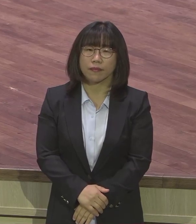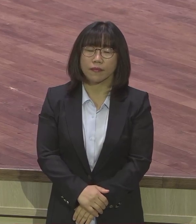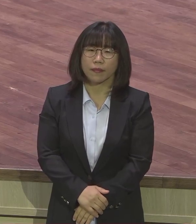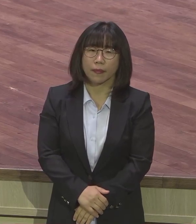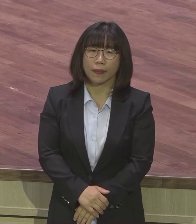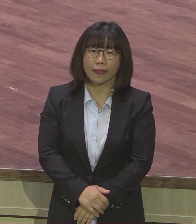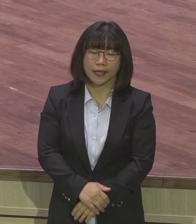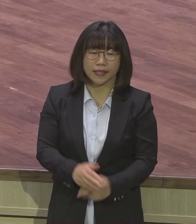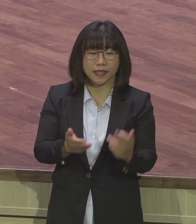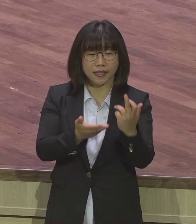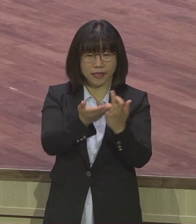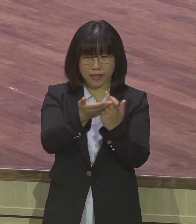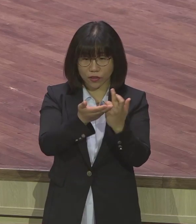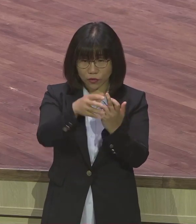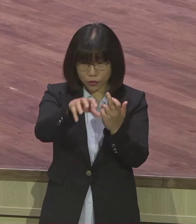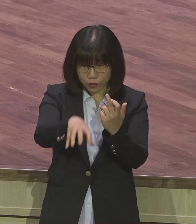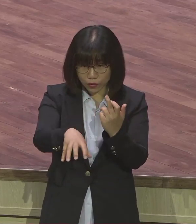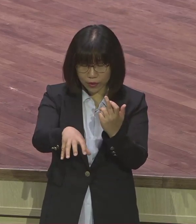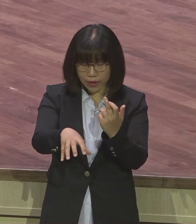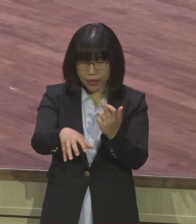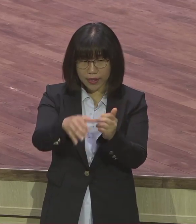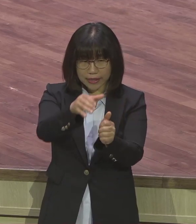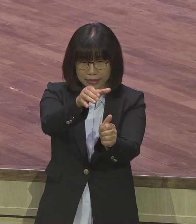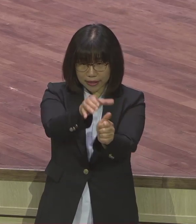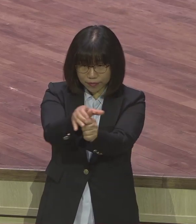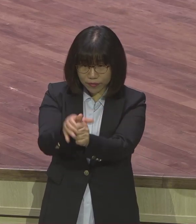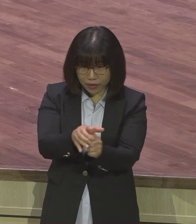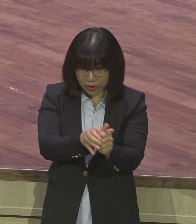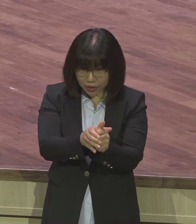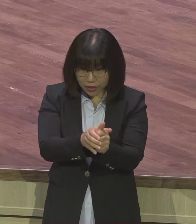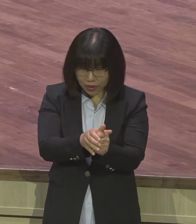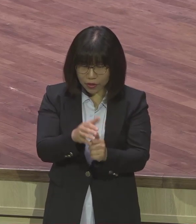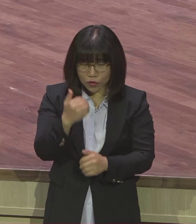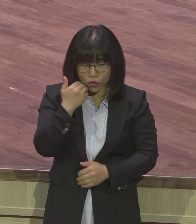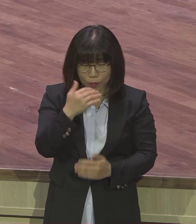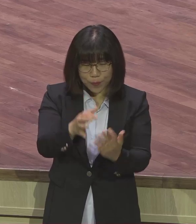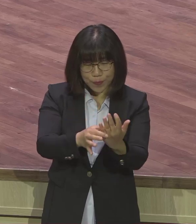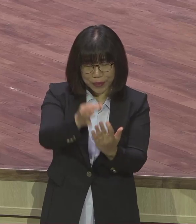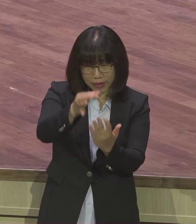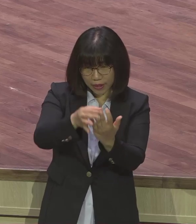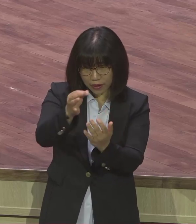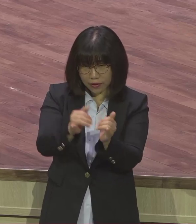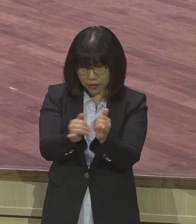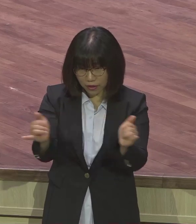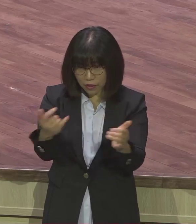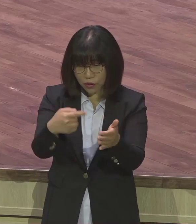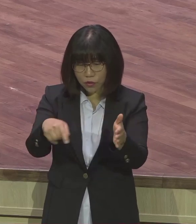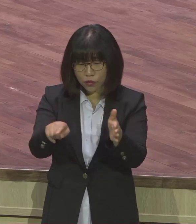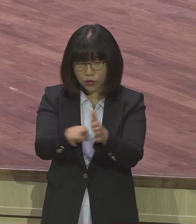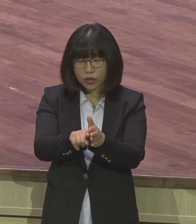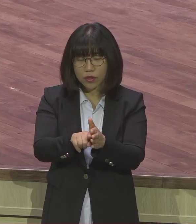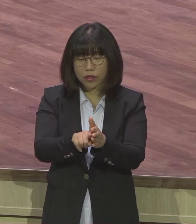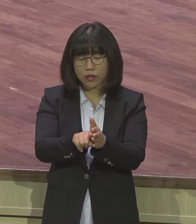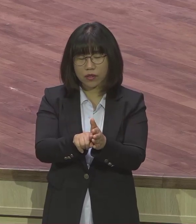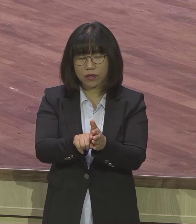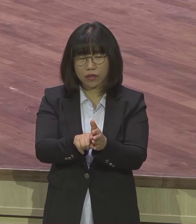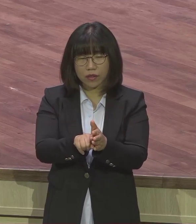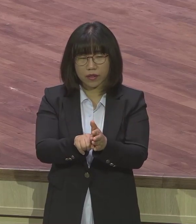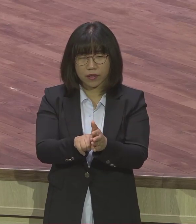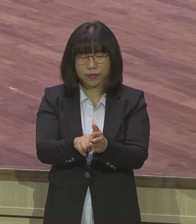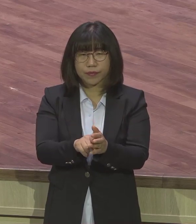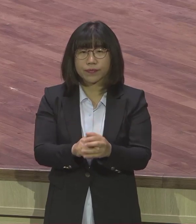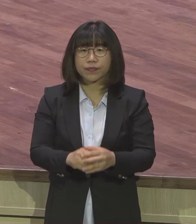그 지역에는 임직 이 피택자들 위해서 그렇게 사역됐지만 그